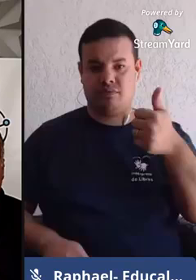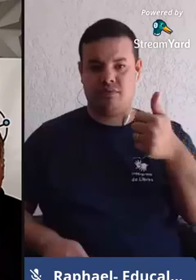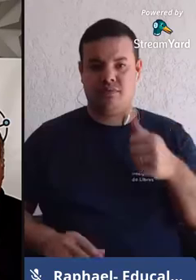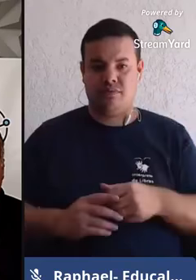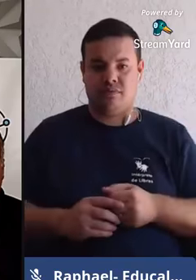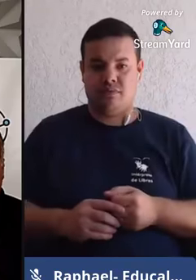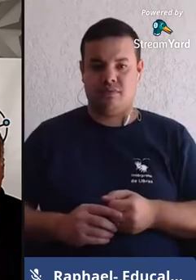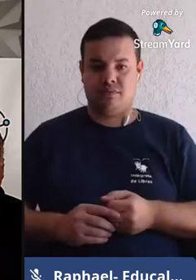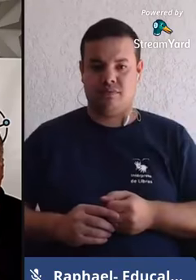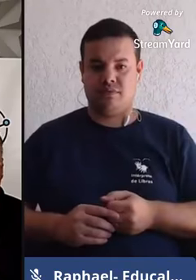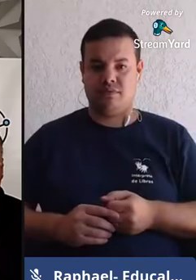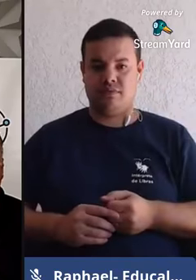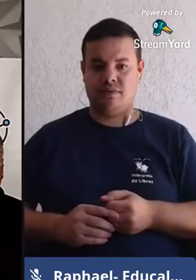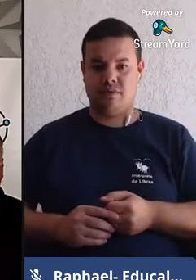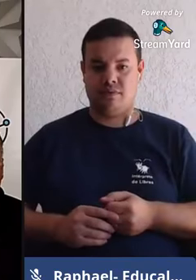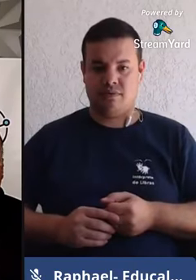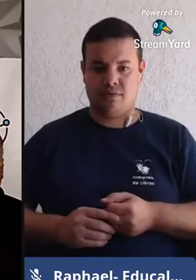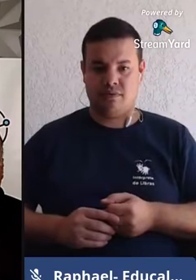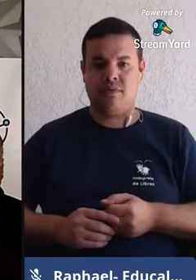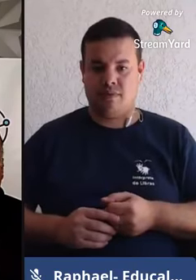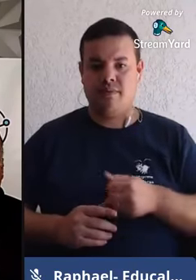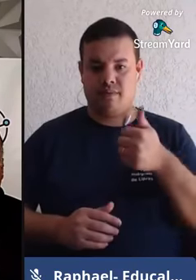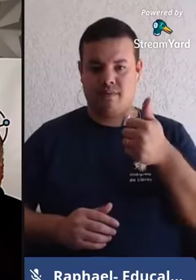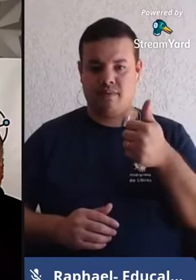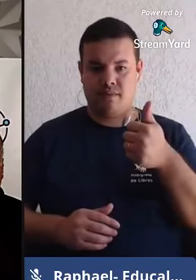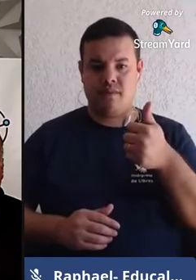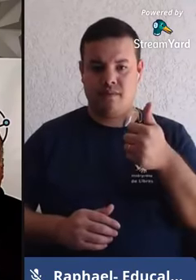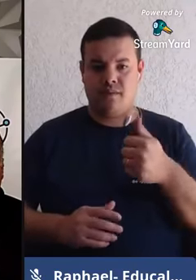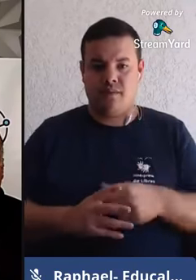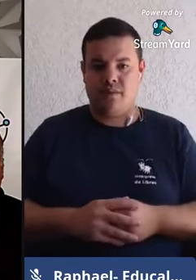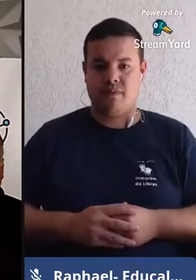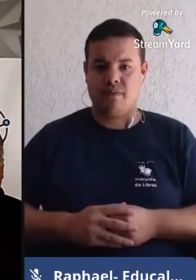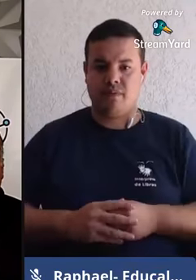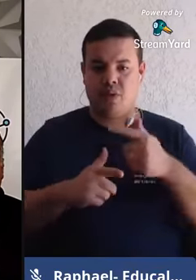com som. Está ouvindo, Cid? Você não está me escutando?